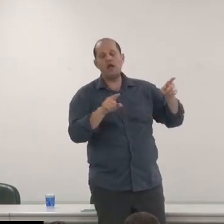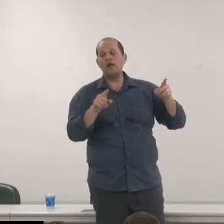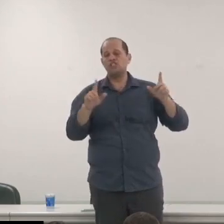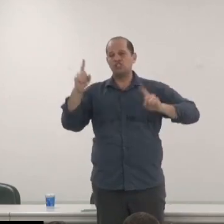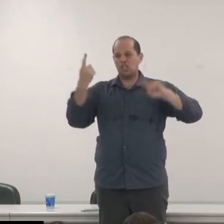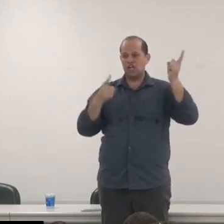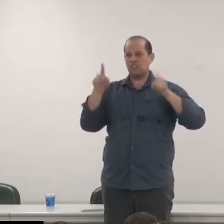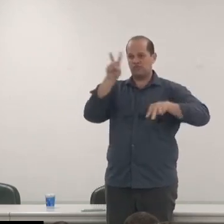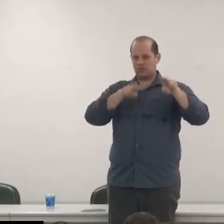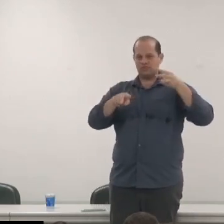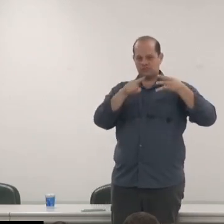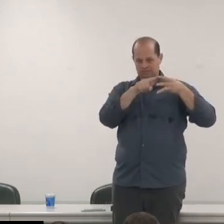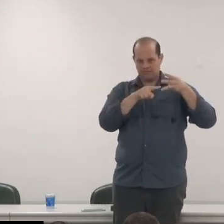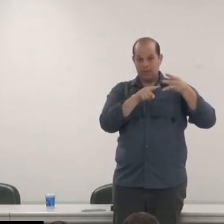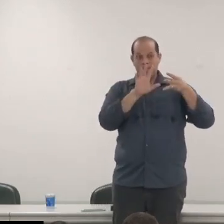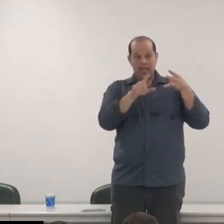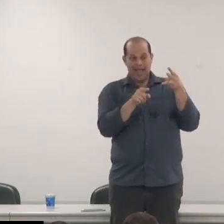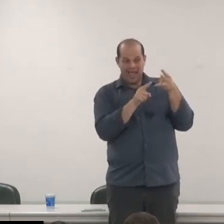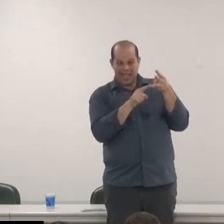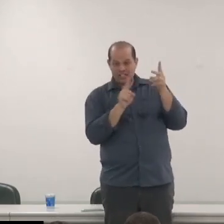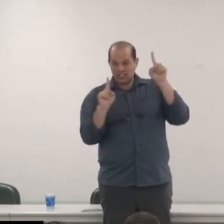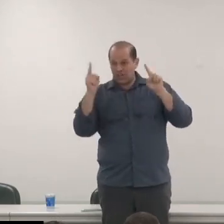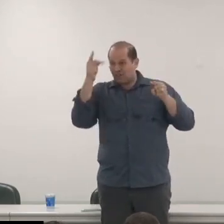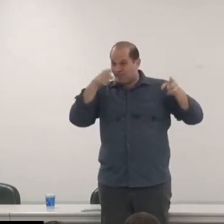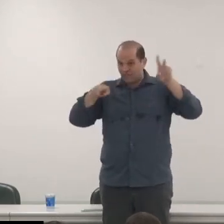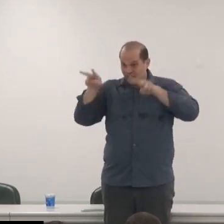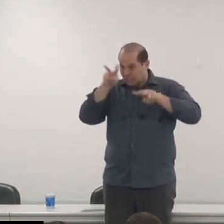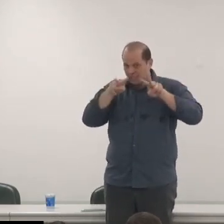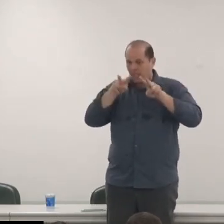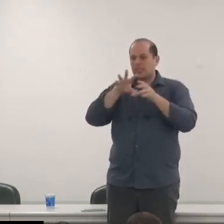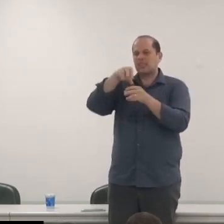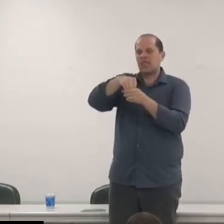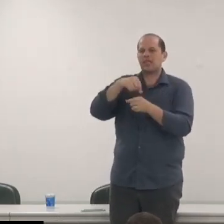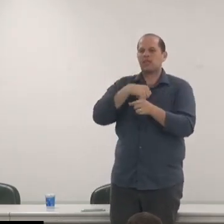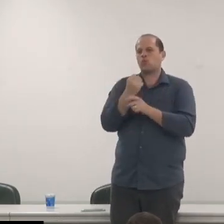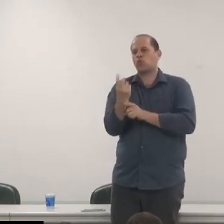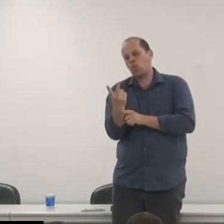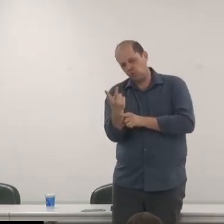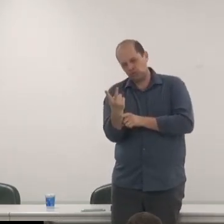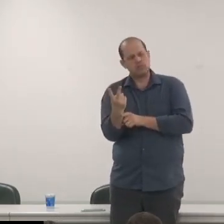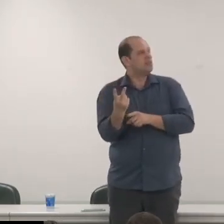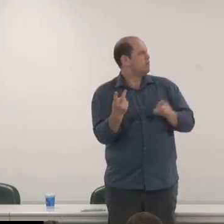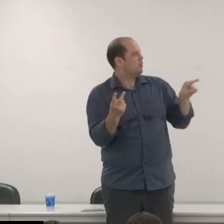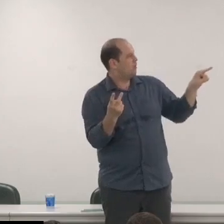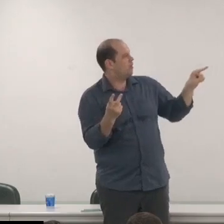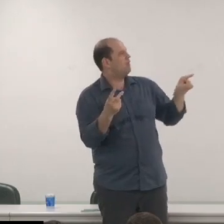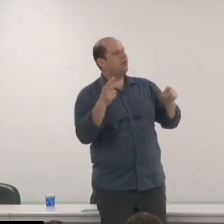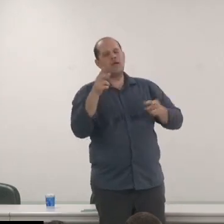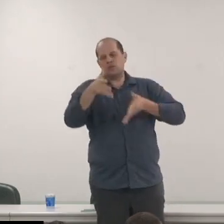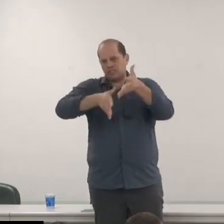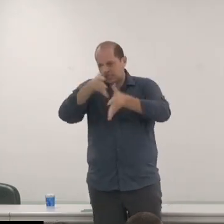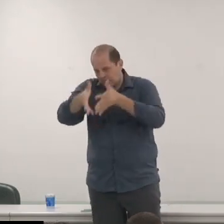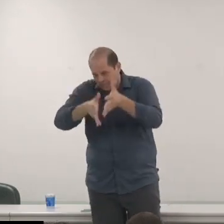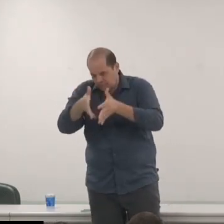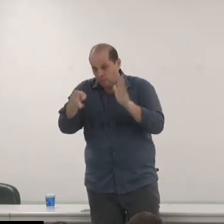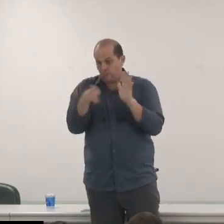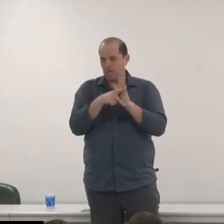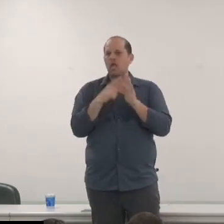gráfico visual, da língua escrita, e gesto visual, então de línguas de sinais e de gesto. Então, está vendo ali que na terceira